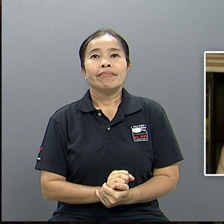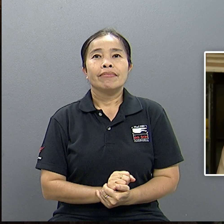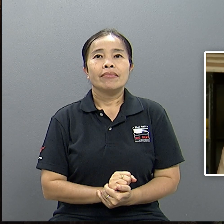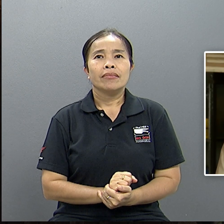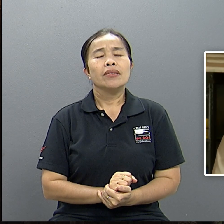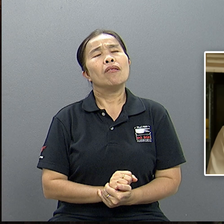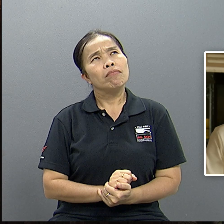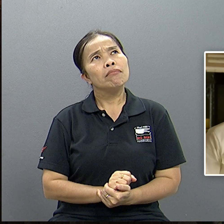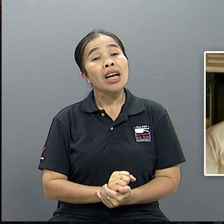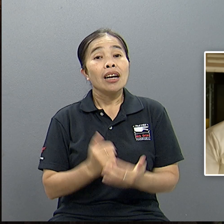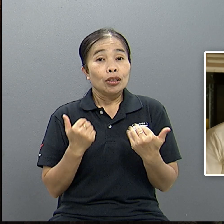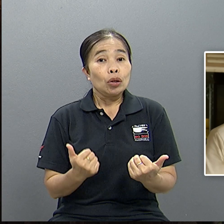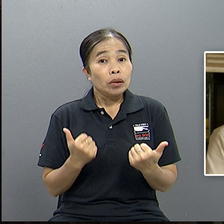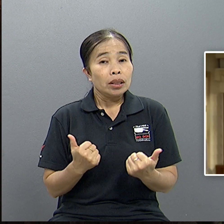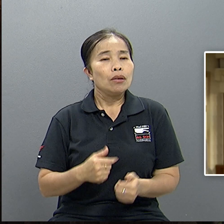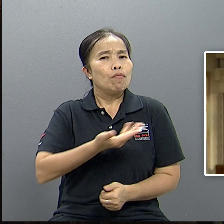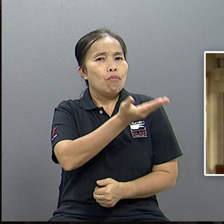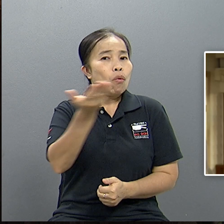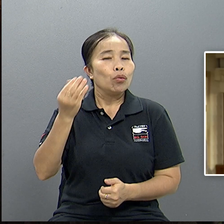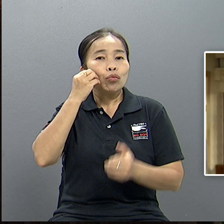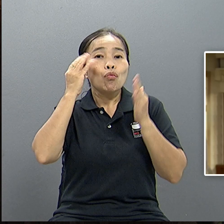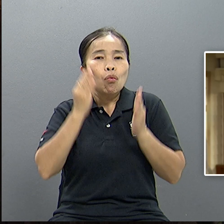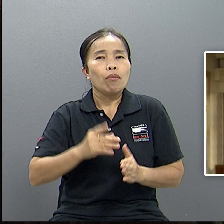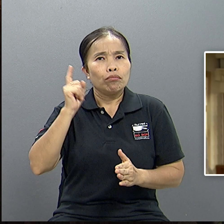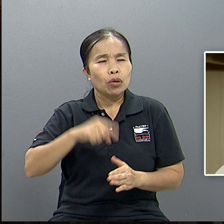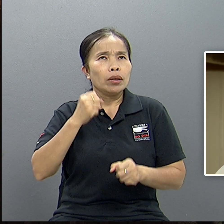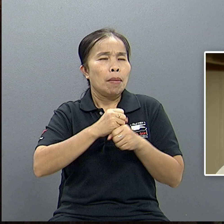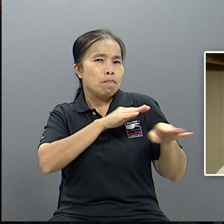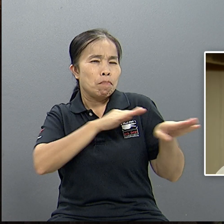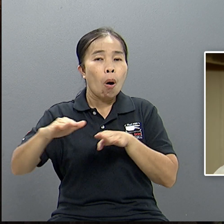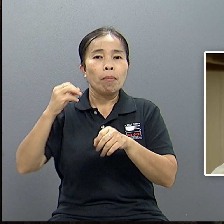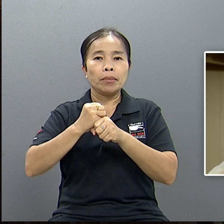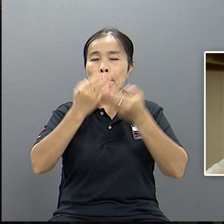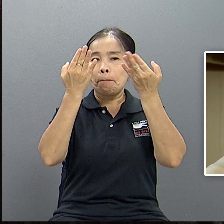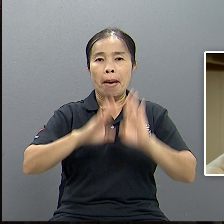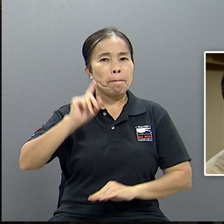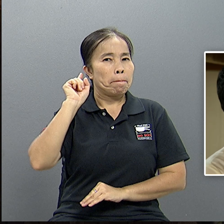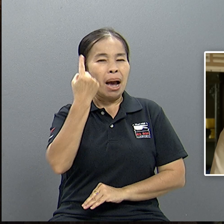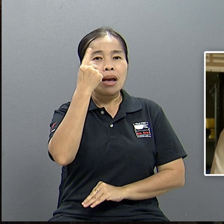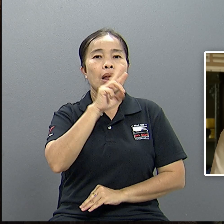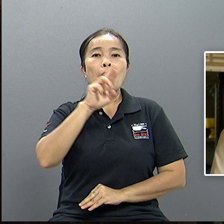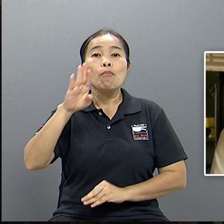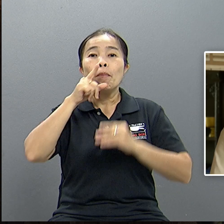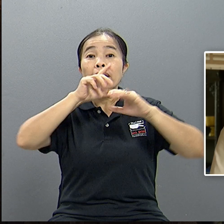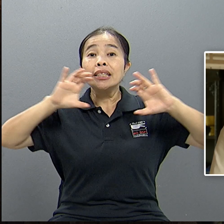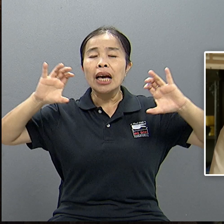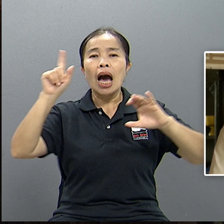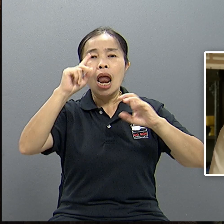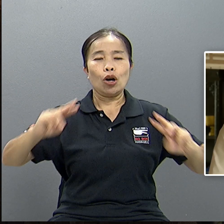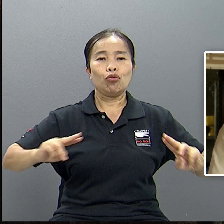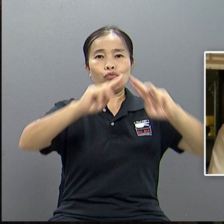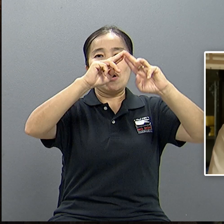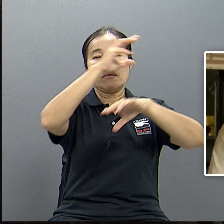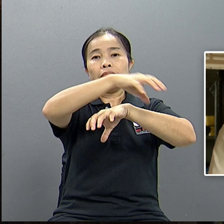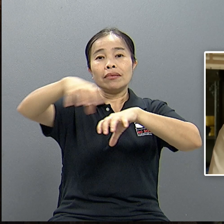เวลานี้ทุกคนต้องเตรียมตัวสำหรับรูปแบบบริหารราชการใหม่เป็นระบบกระทรวงแต่ผม